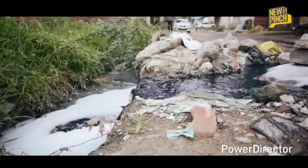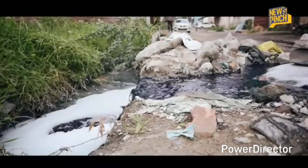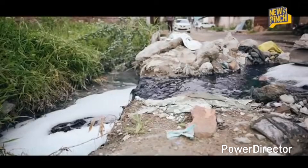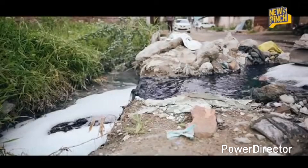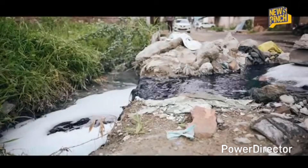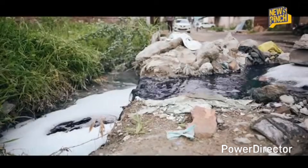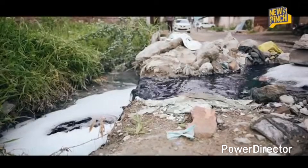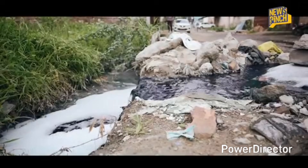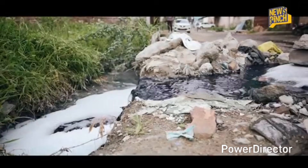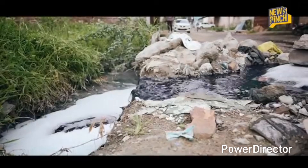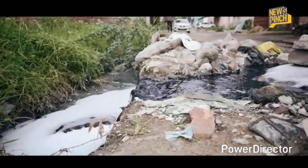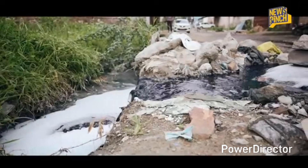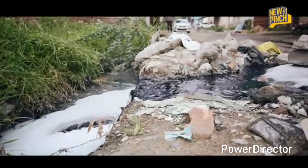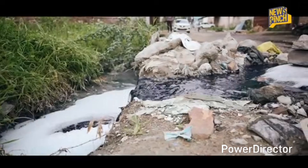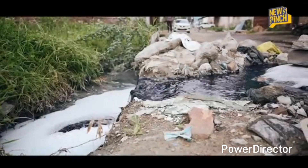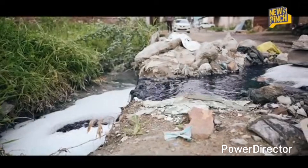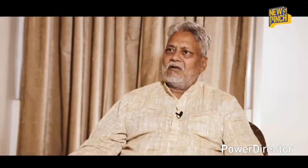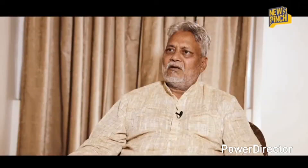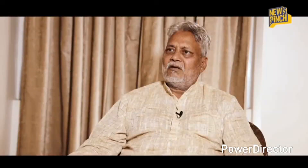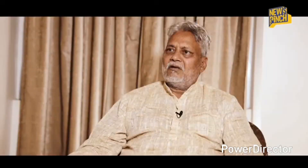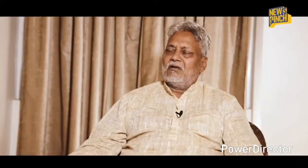जब से इसके बेसिन में